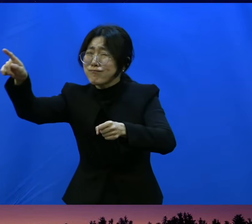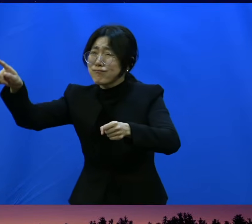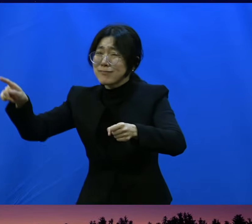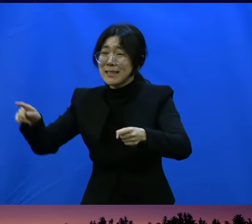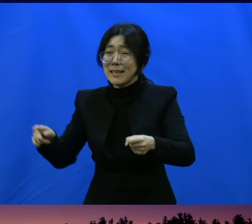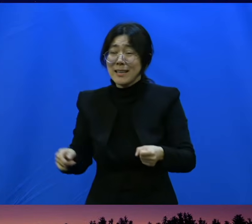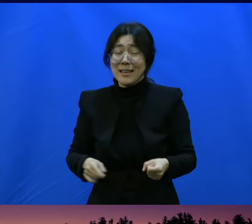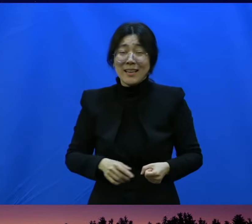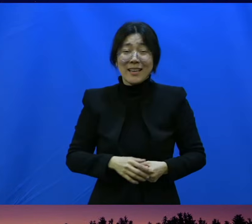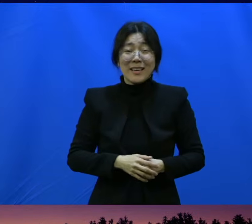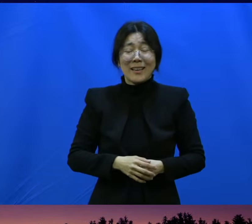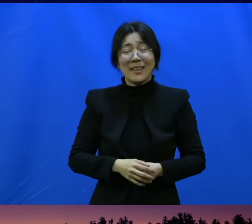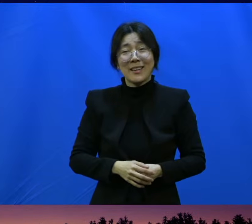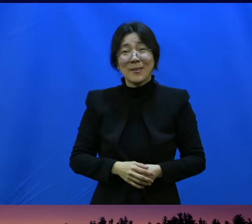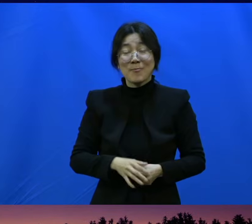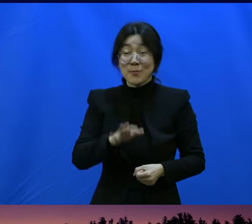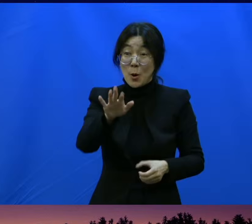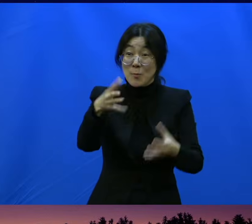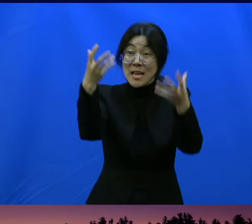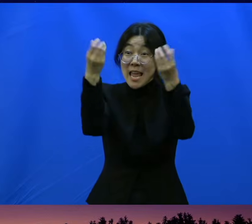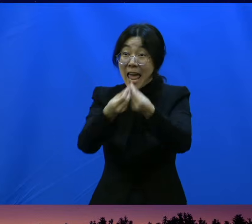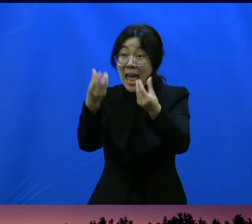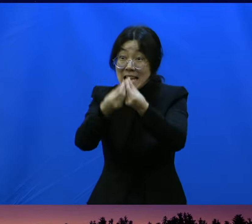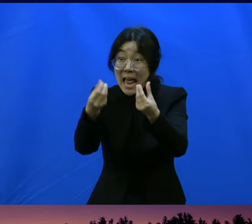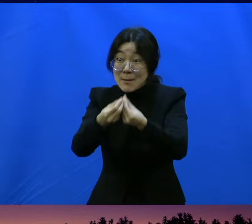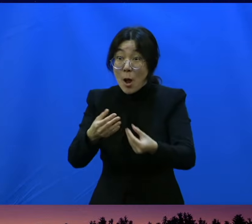나도 힘든데 막 친척이 와가지고 한 달 동안 막